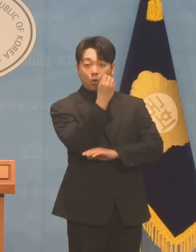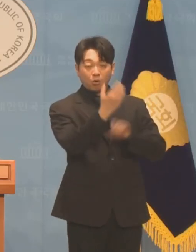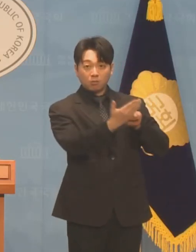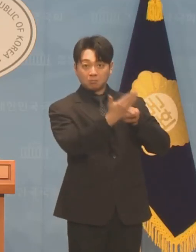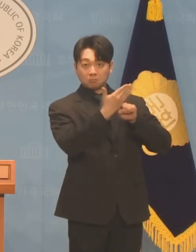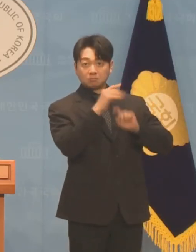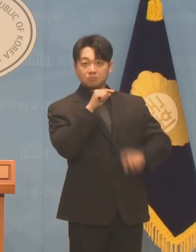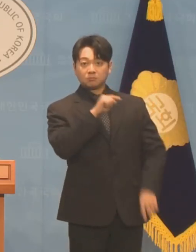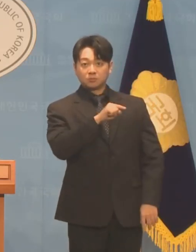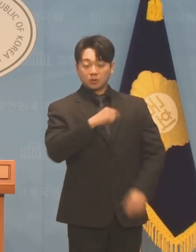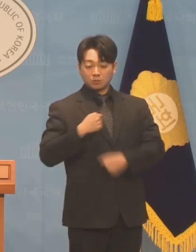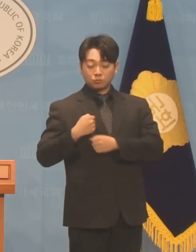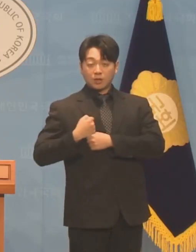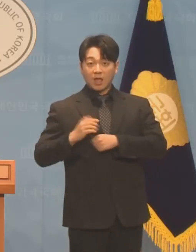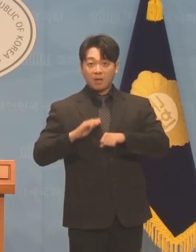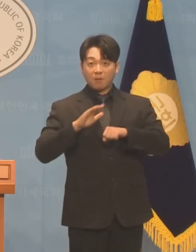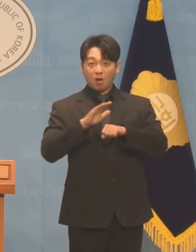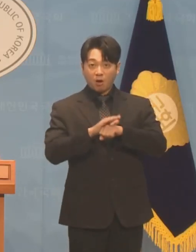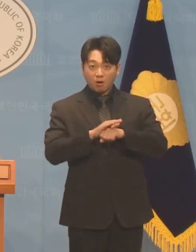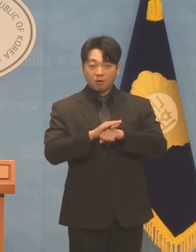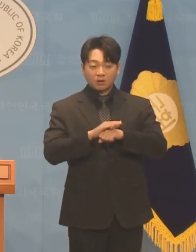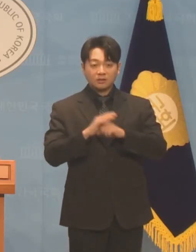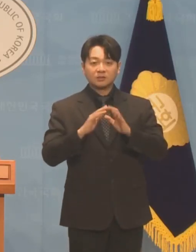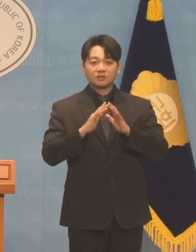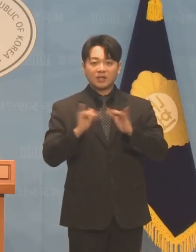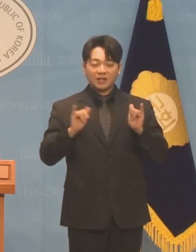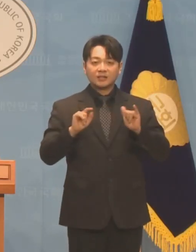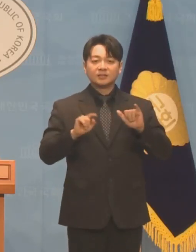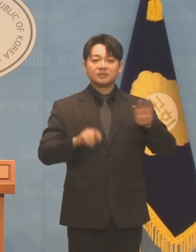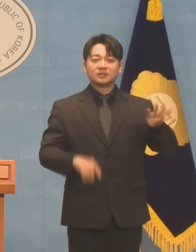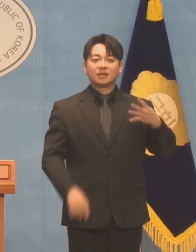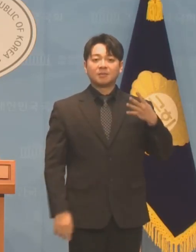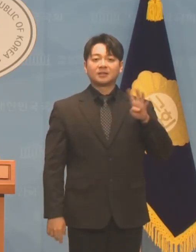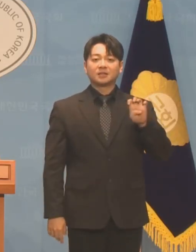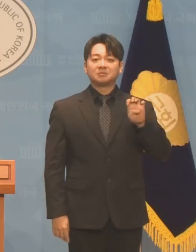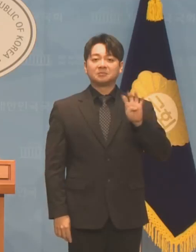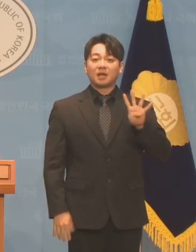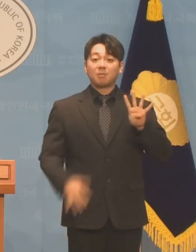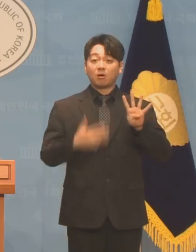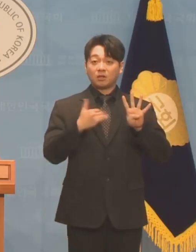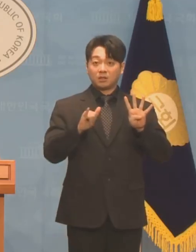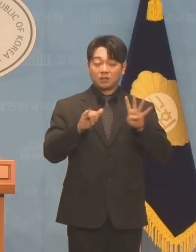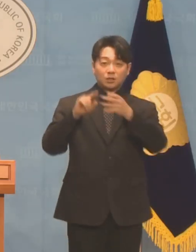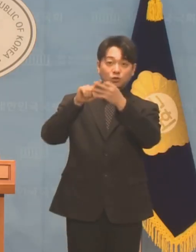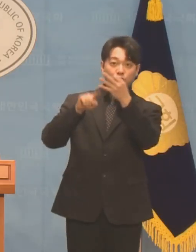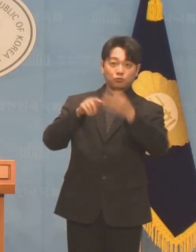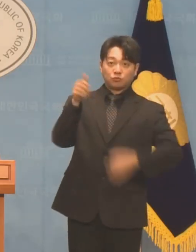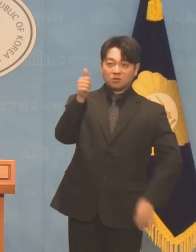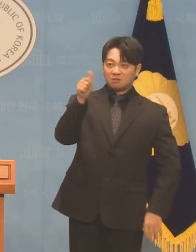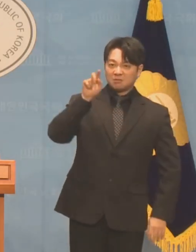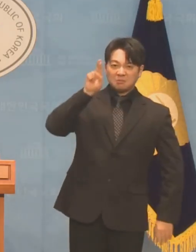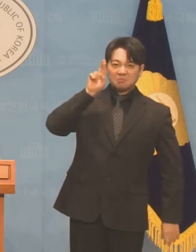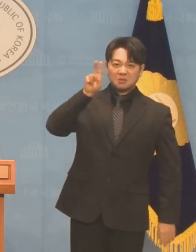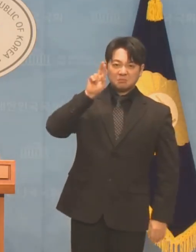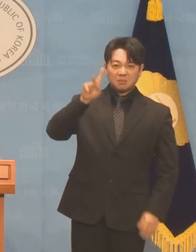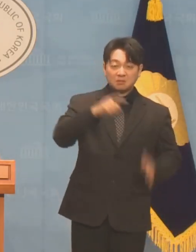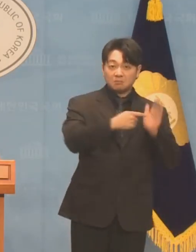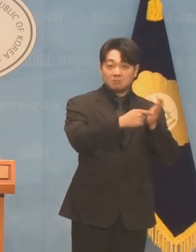해병대 444명이라는 윤석열을 향해 날린 1팀이라는 프로에